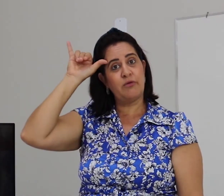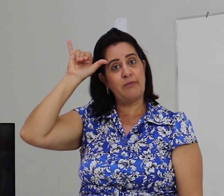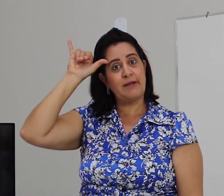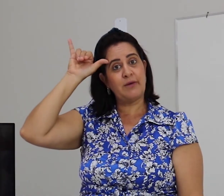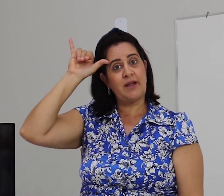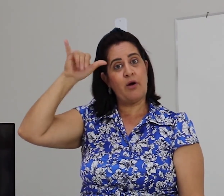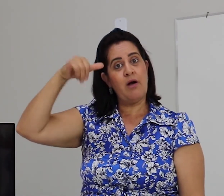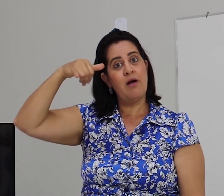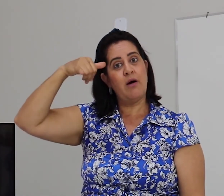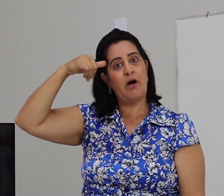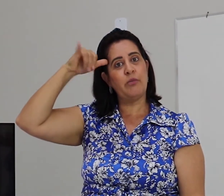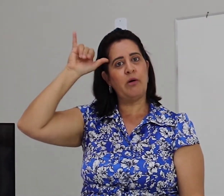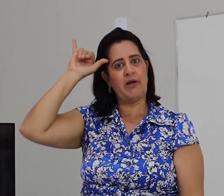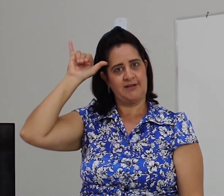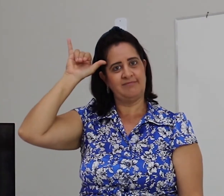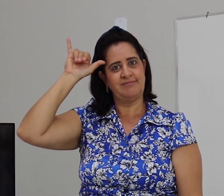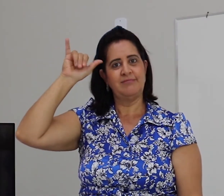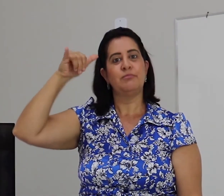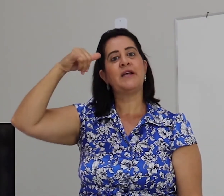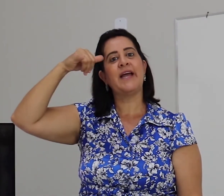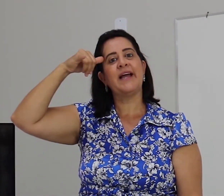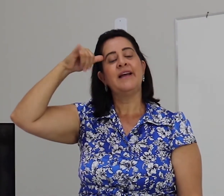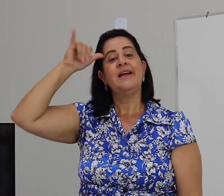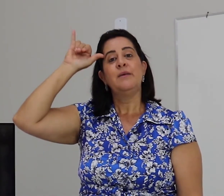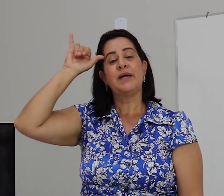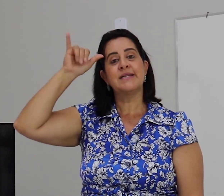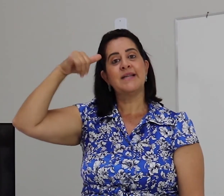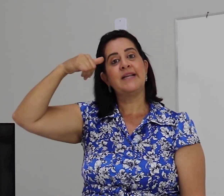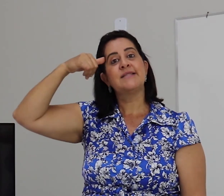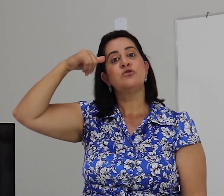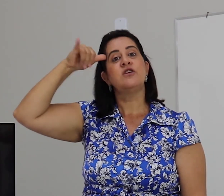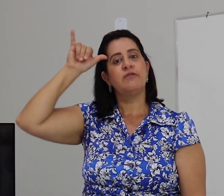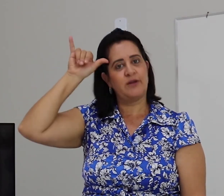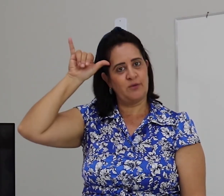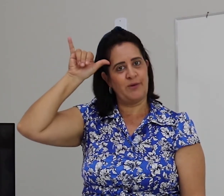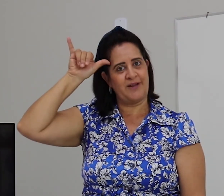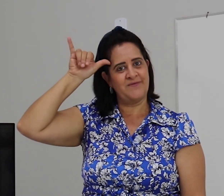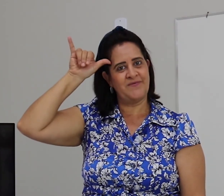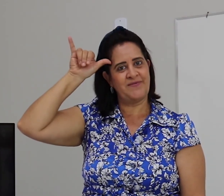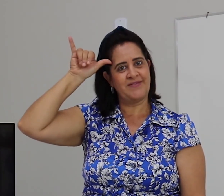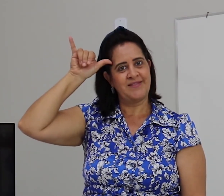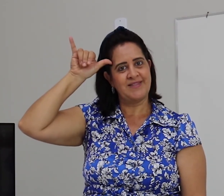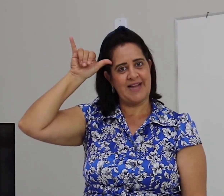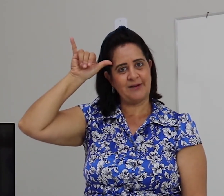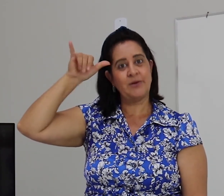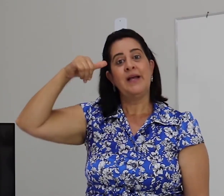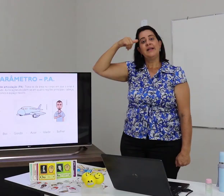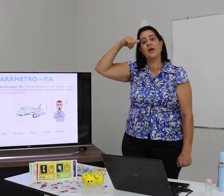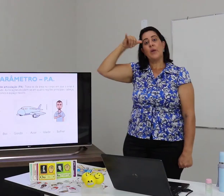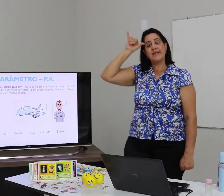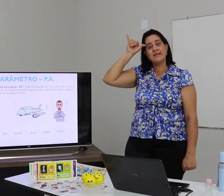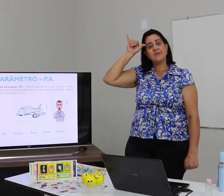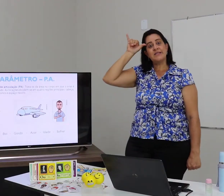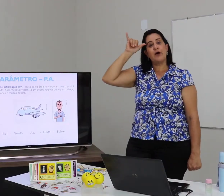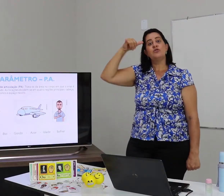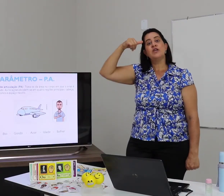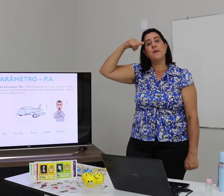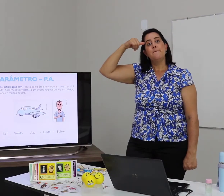movimento aqui, ó. Olha o boi. Por quê? Porque sinaliza o chifre do boi, certo? Então, esse é o sinal de